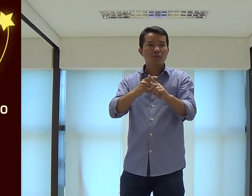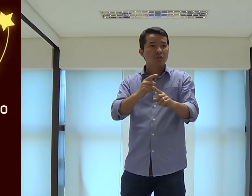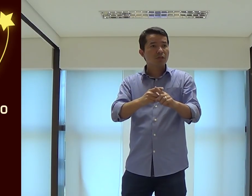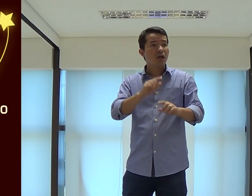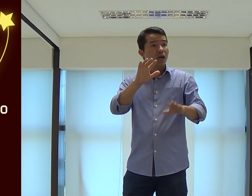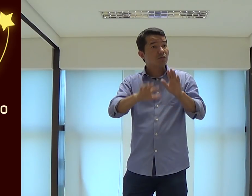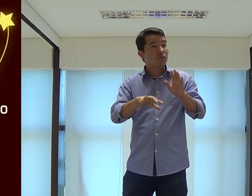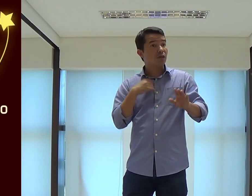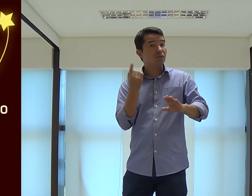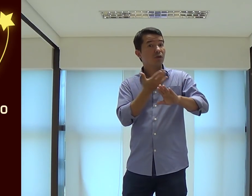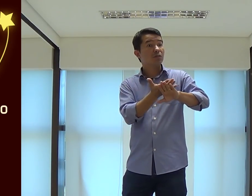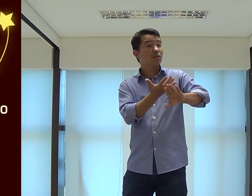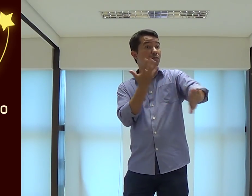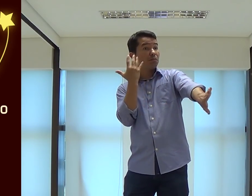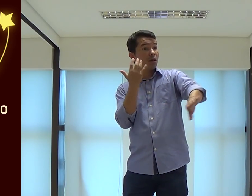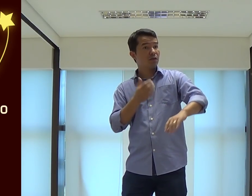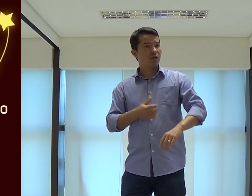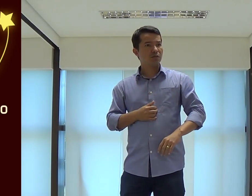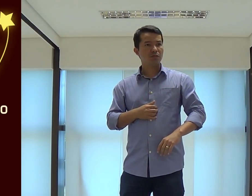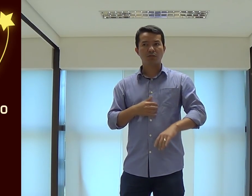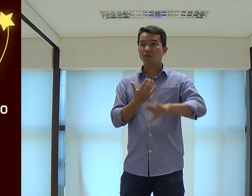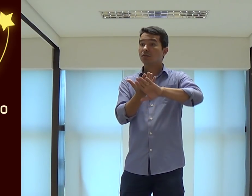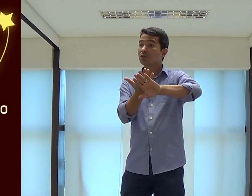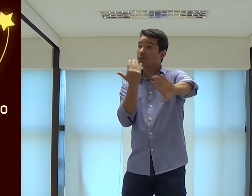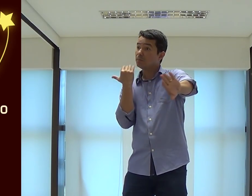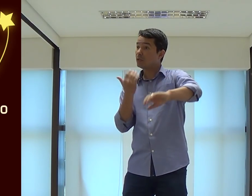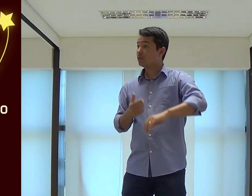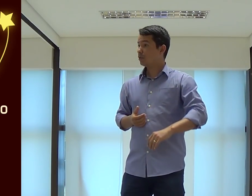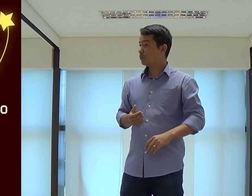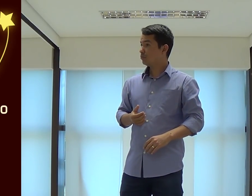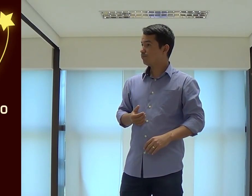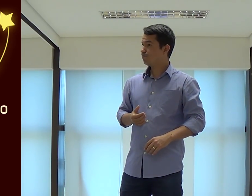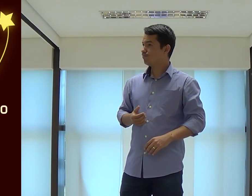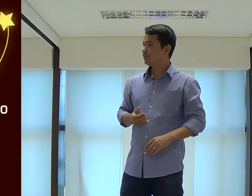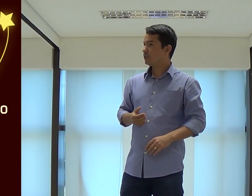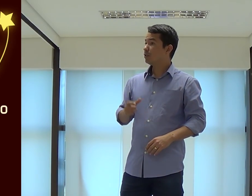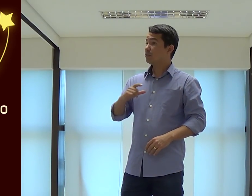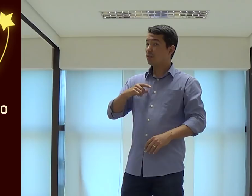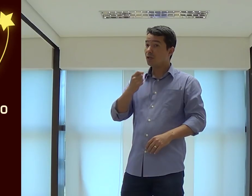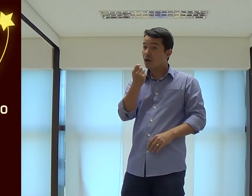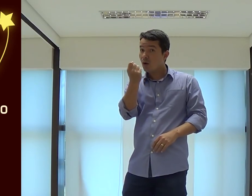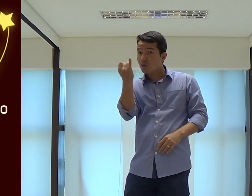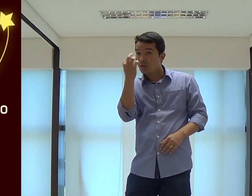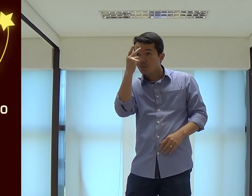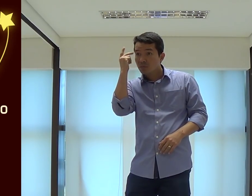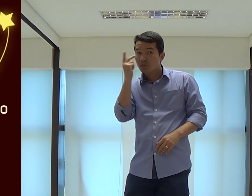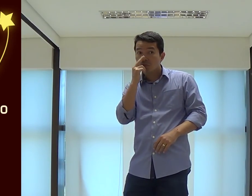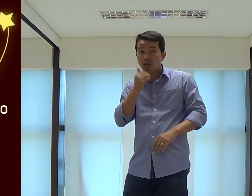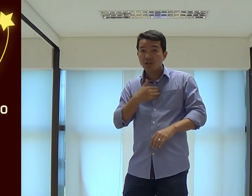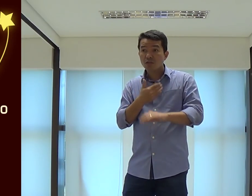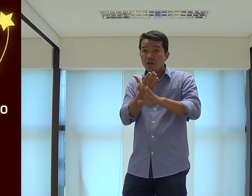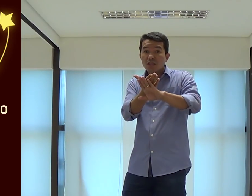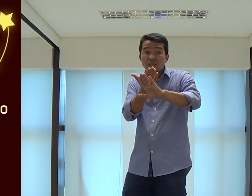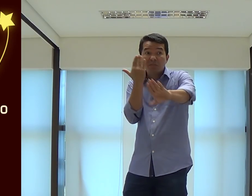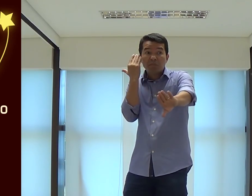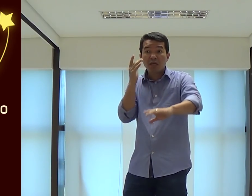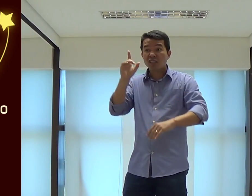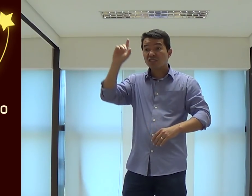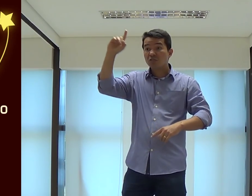união novamente. Por quê? Porque às vezes a gente se separa, a gente se afasta. Tem algumas pessoas que